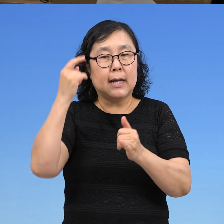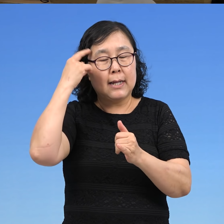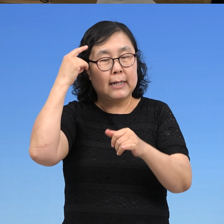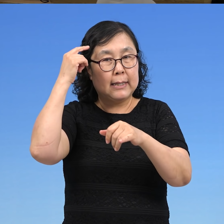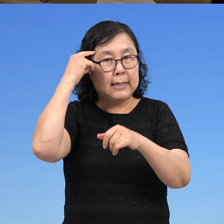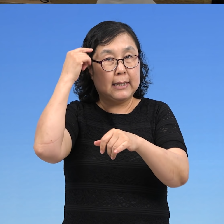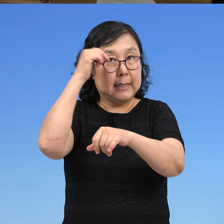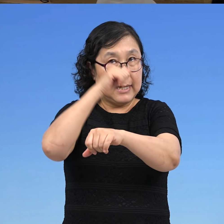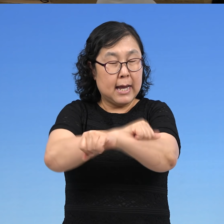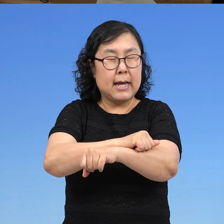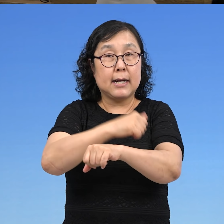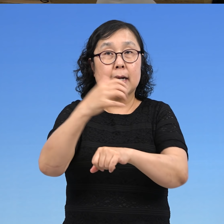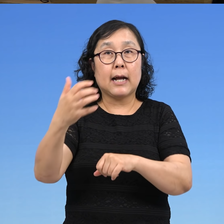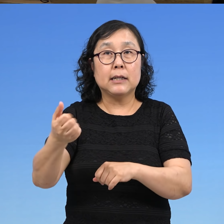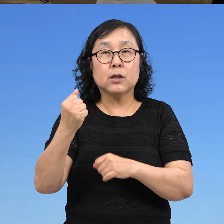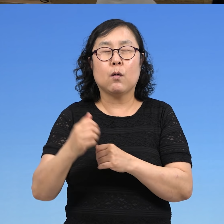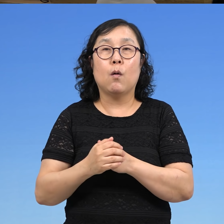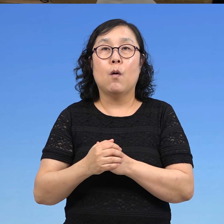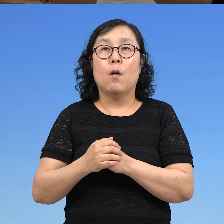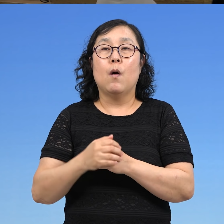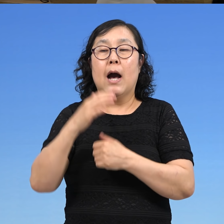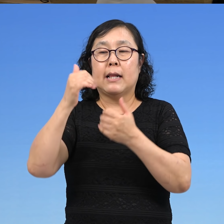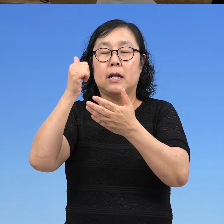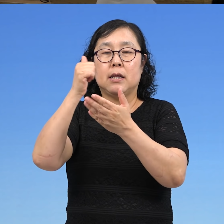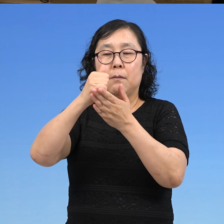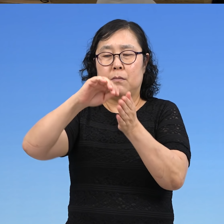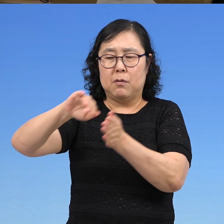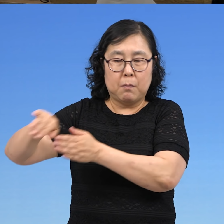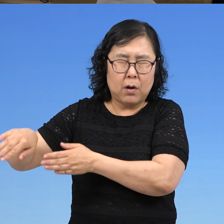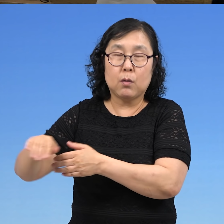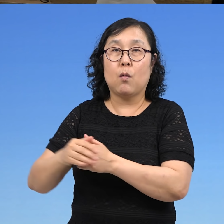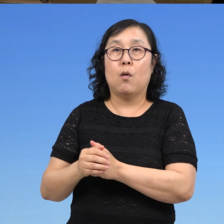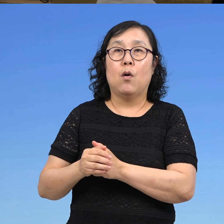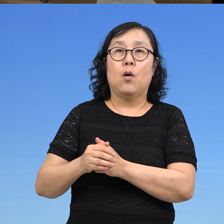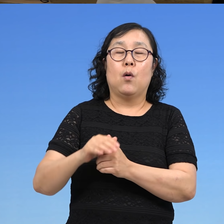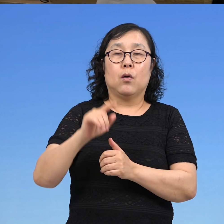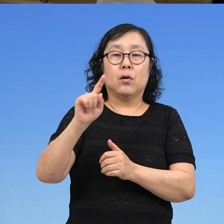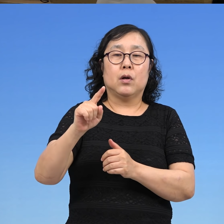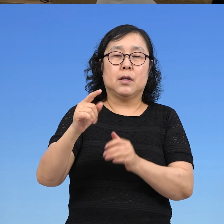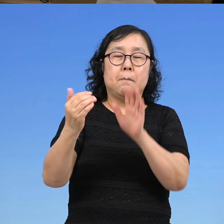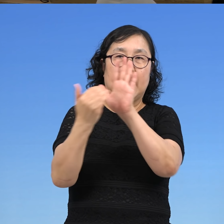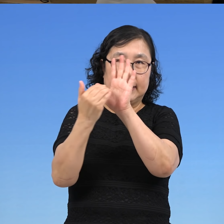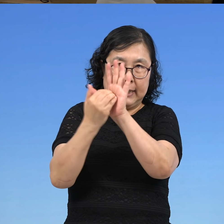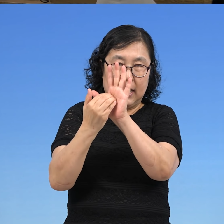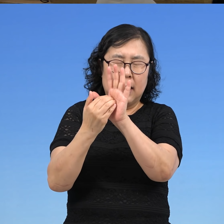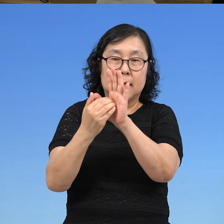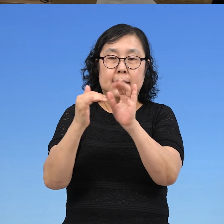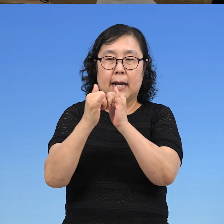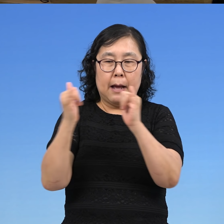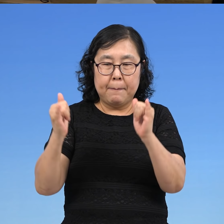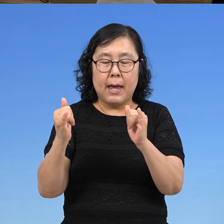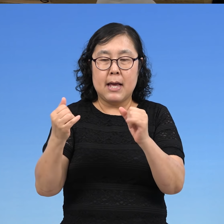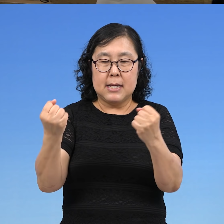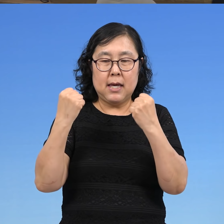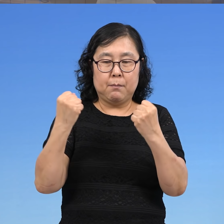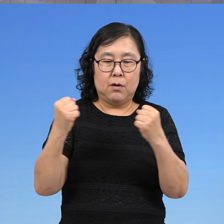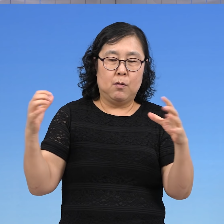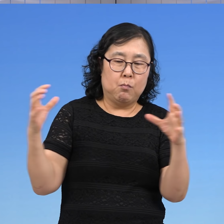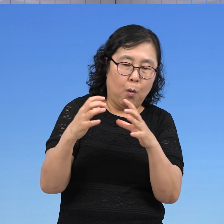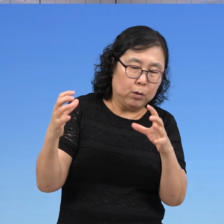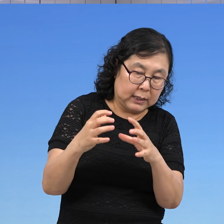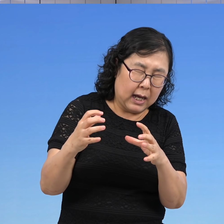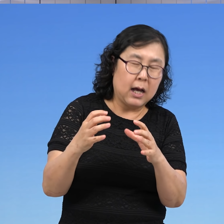인간의 지혜로 하나님을 배제한 인간의 지혜로 그런 것들을 막을 수 있다 그의 바벨탑 사건 이에요